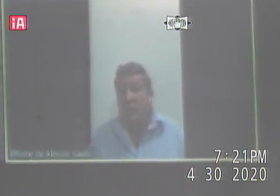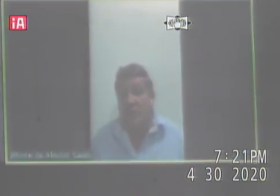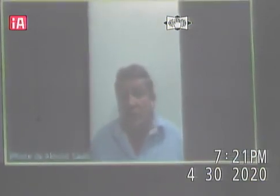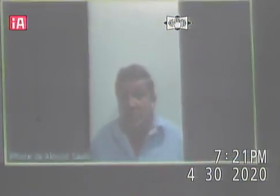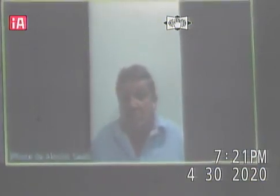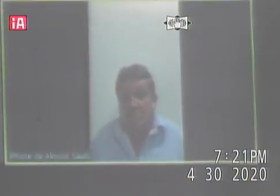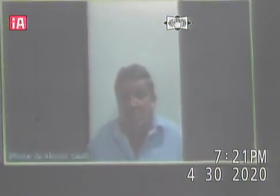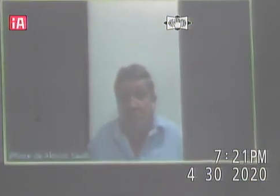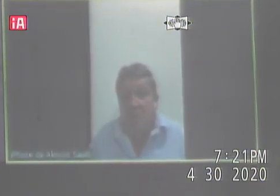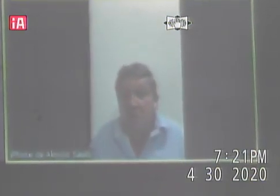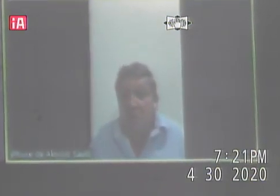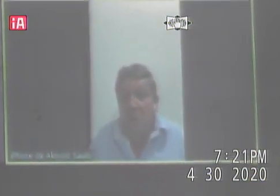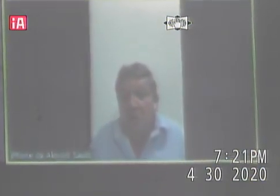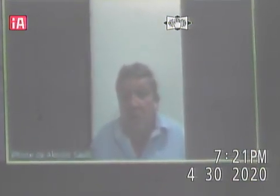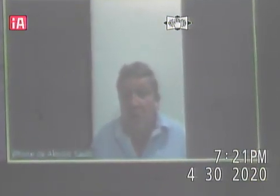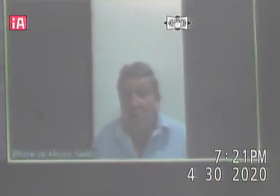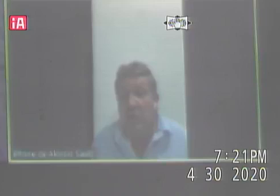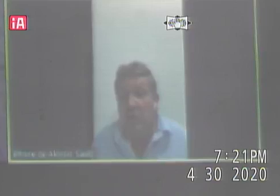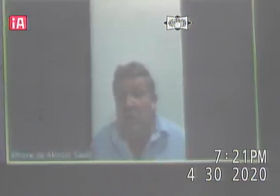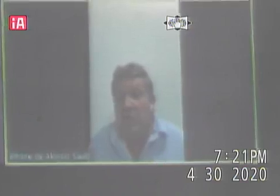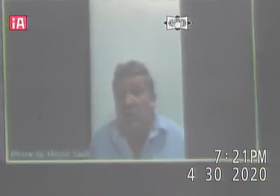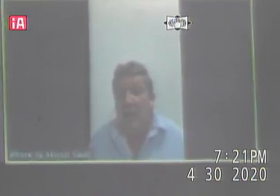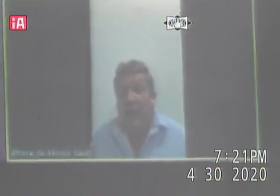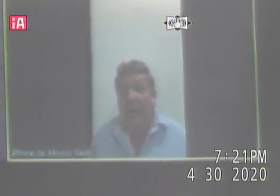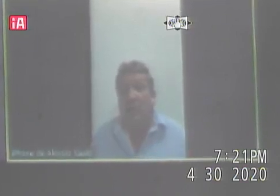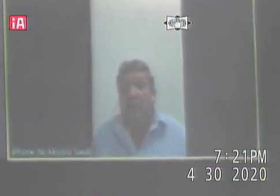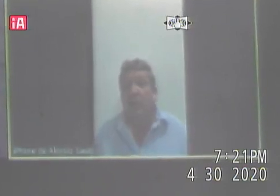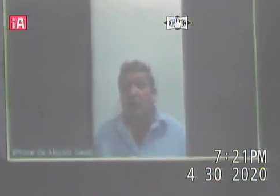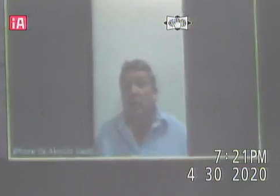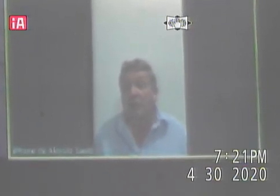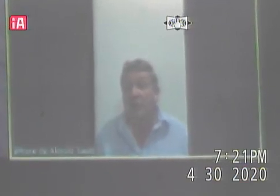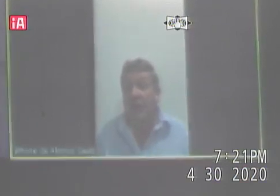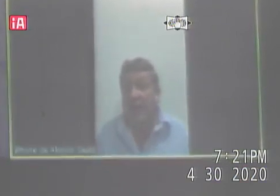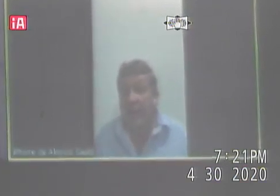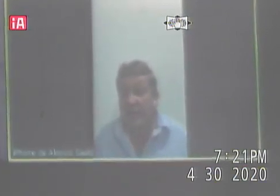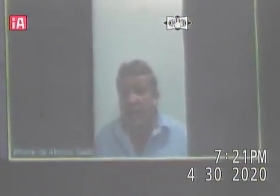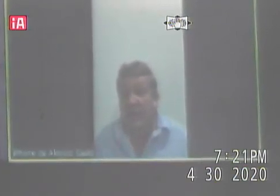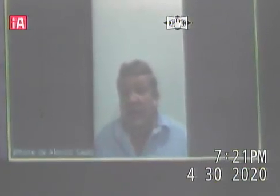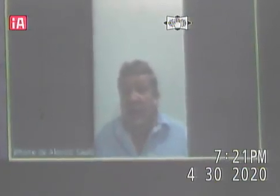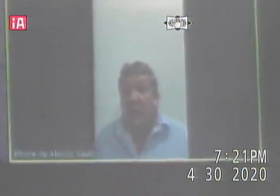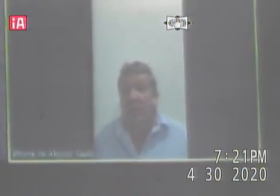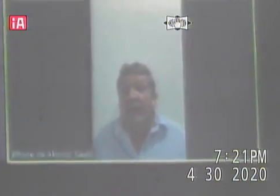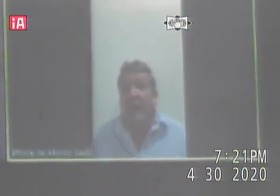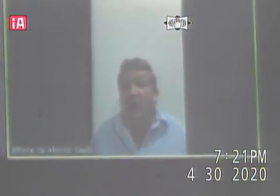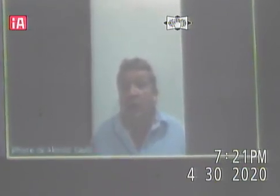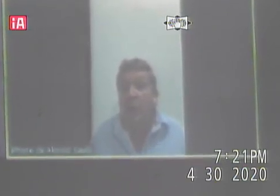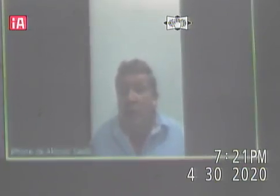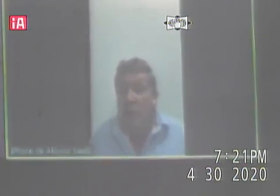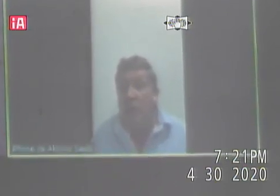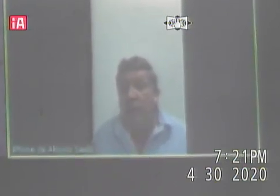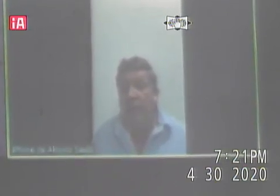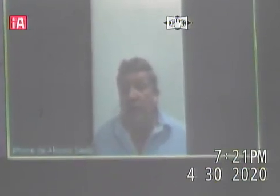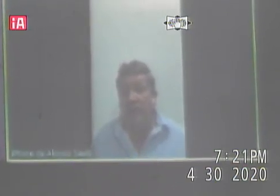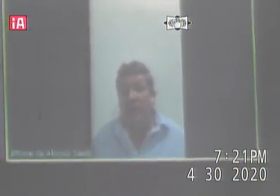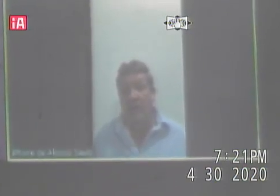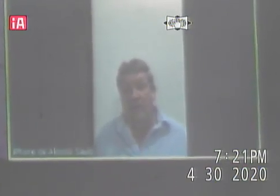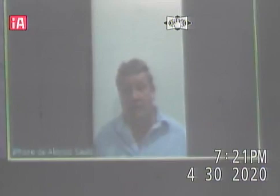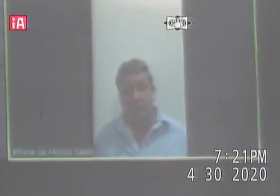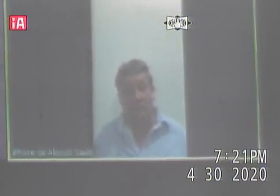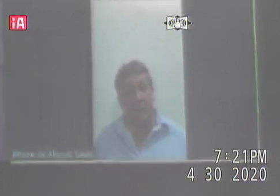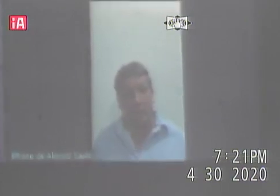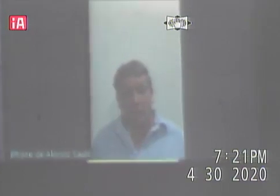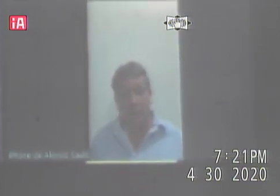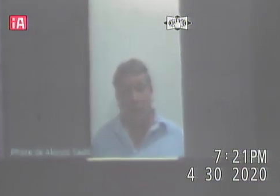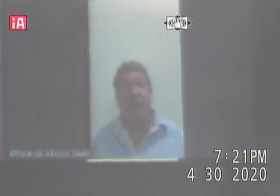pretensões políticas. Bom, quanto a pretensões políticas ao cargo político majoritário, o vereador político